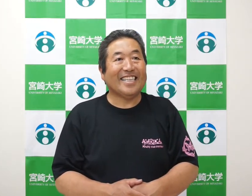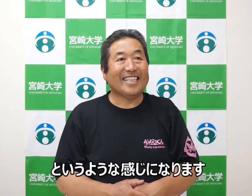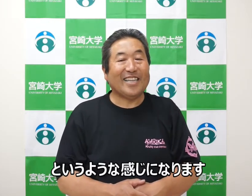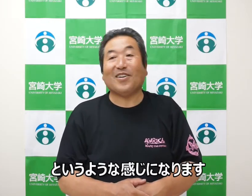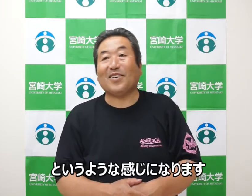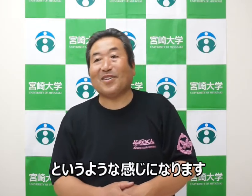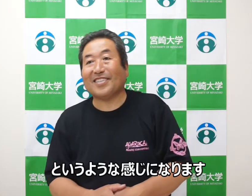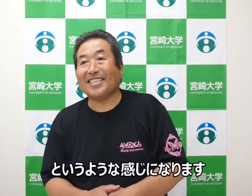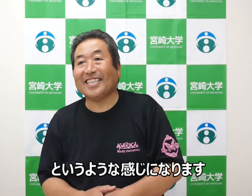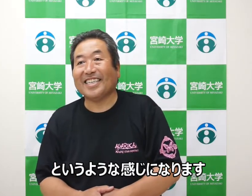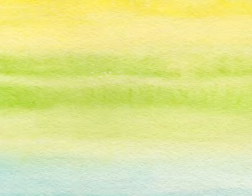ってになります。